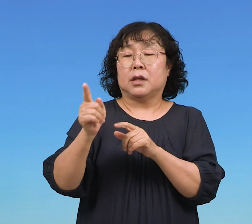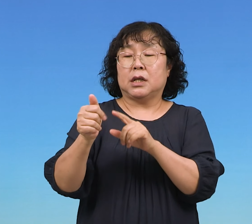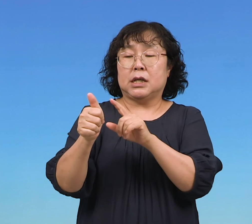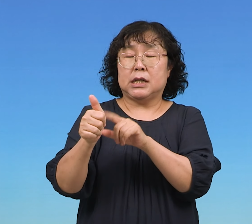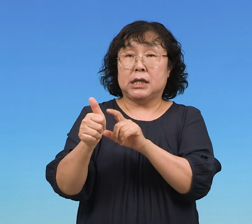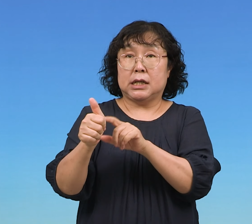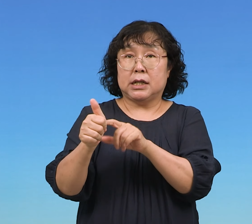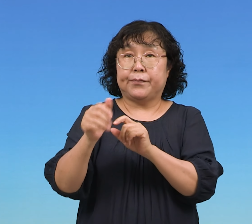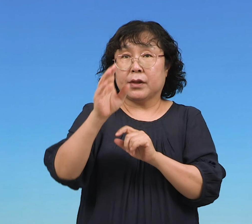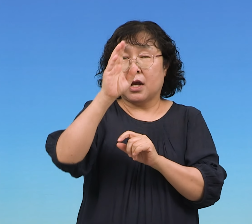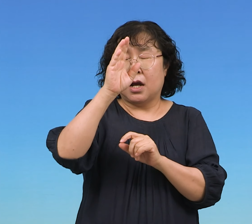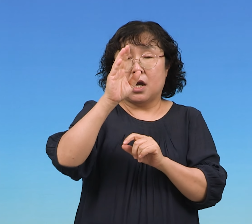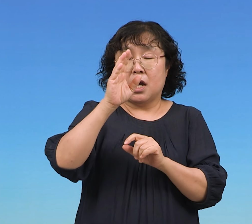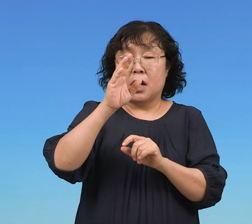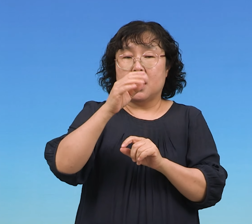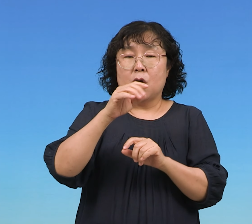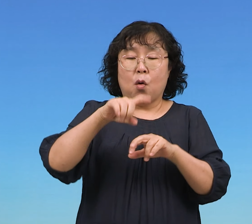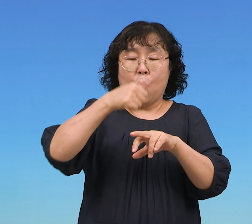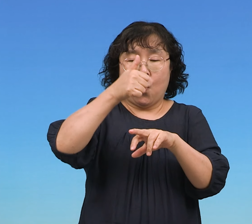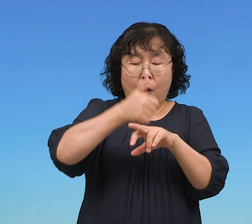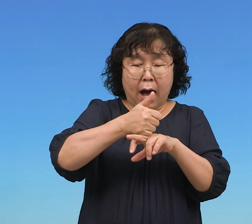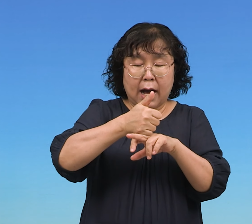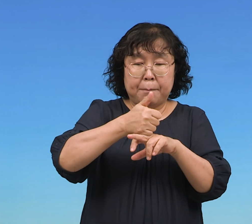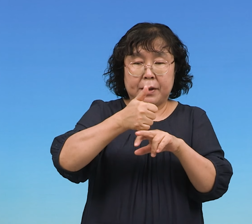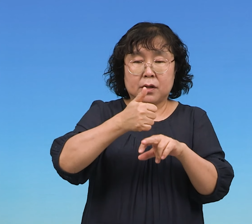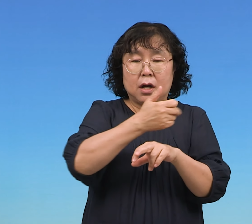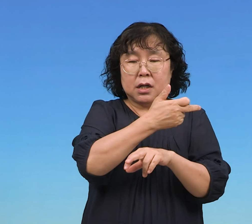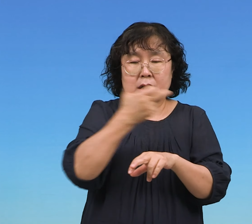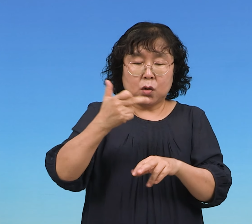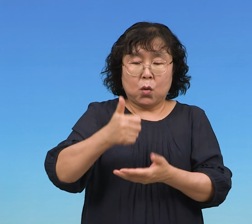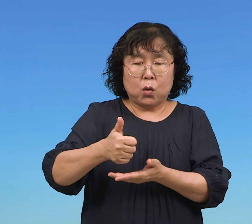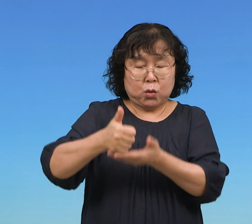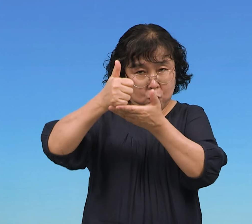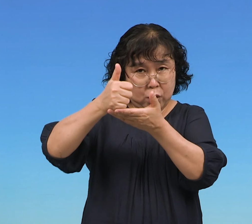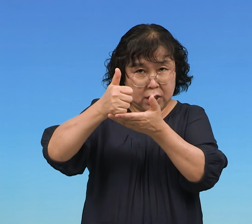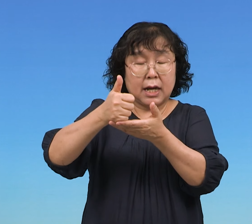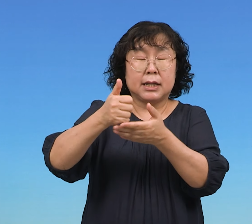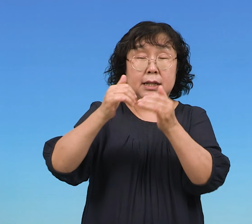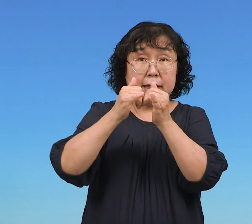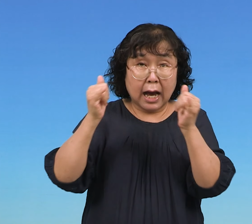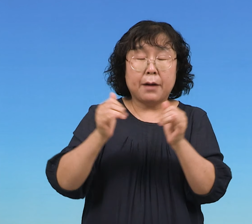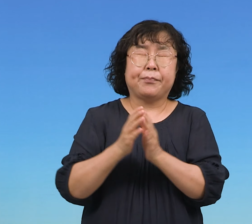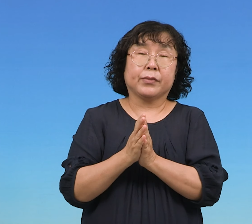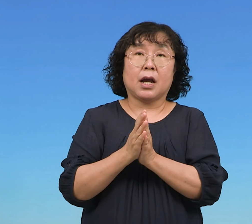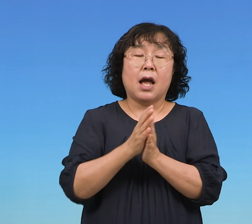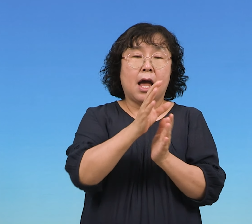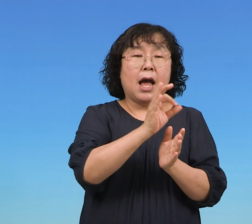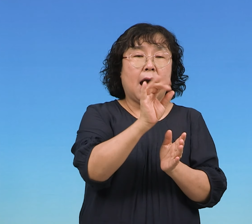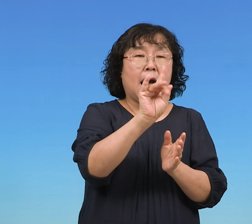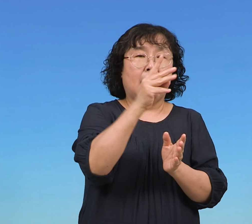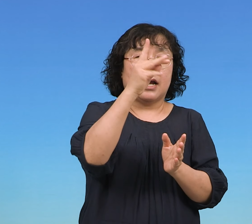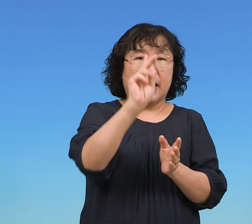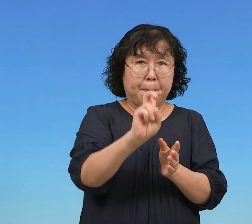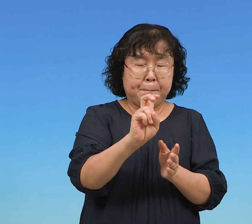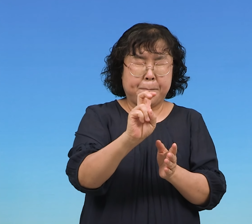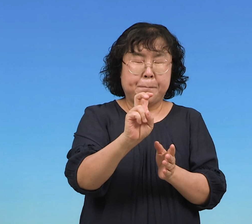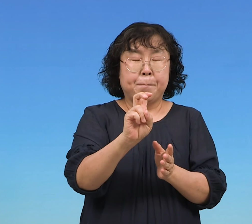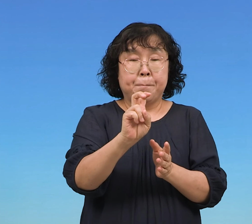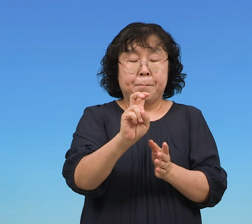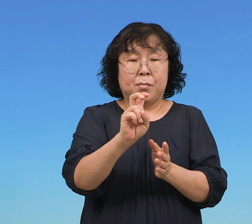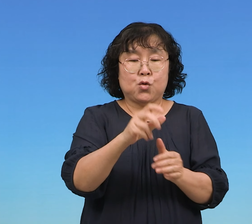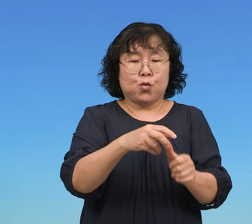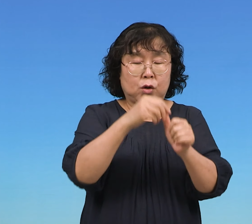장관 나아만은 그의 주인 앞에서 크고 존귀한 자니 이는 여호와께서 전에 그에게 아람을 구원하게 하셨습니다.